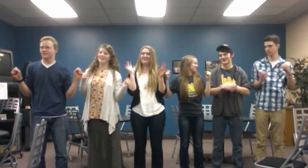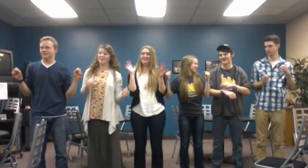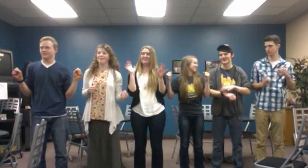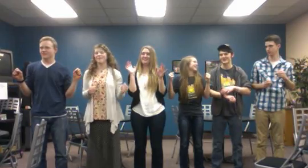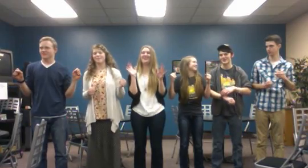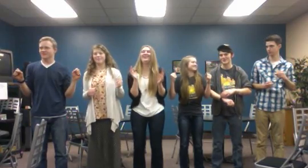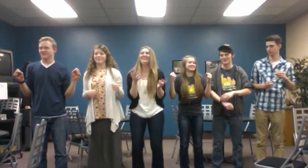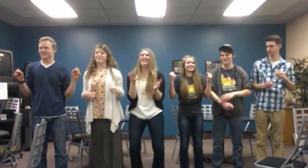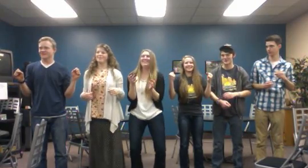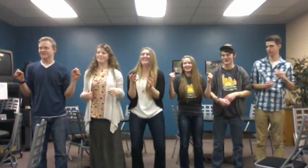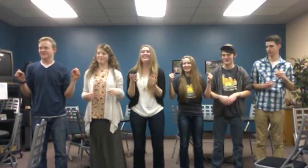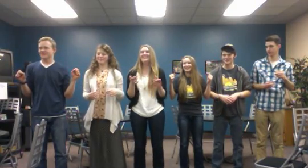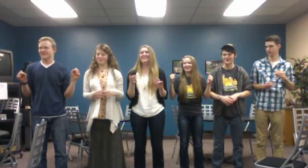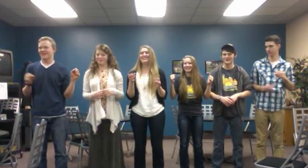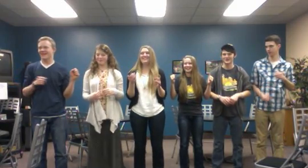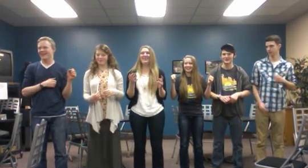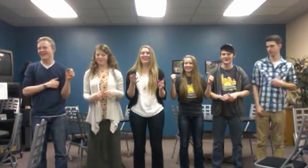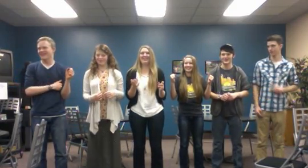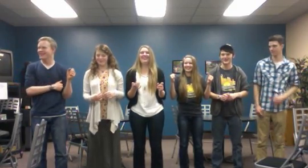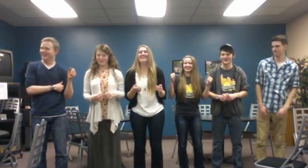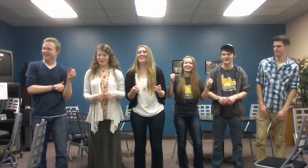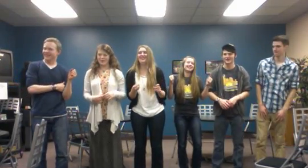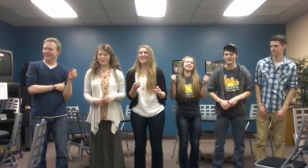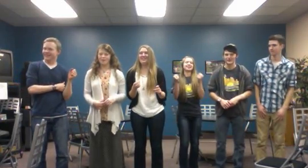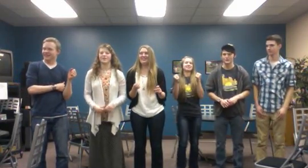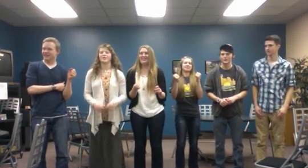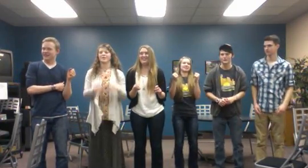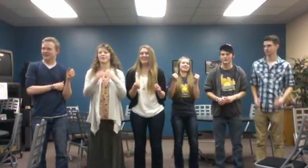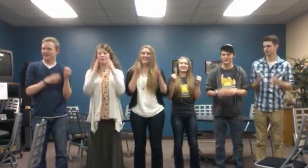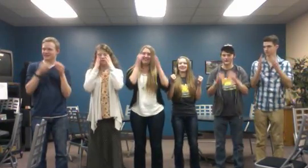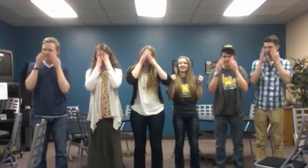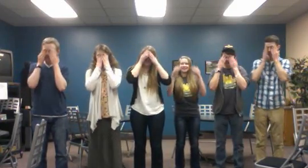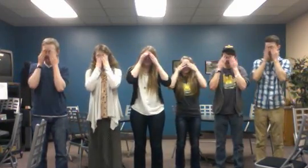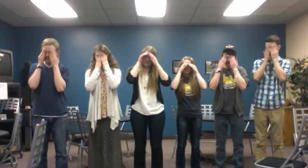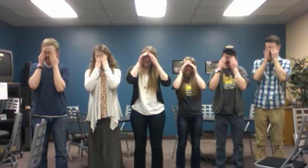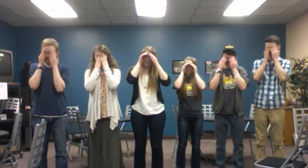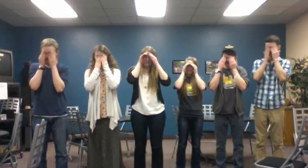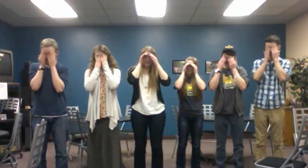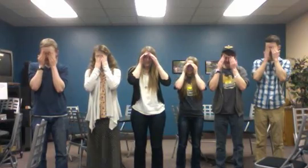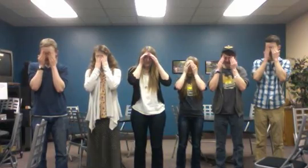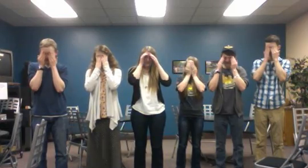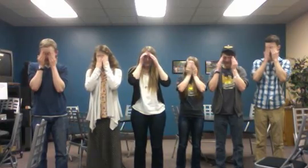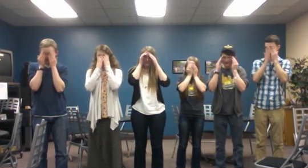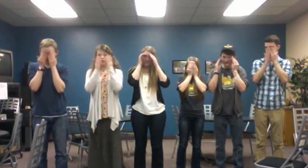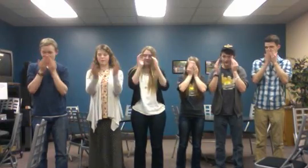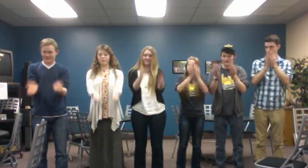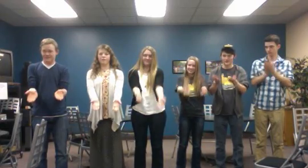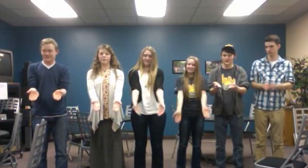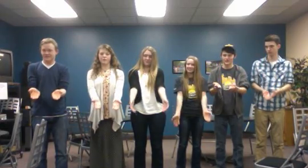Do the second verse. Oh, con mis temores, sé que me